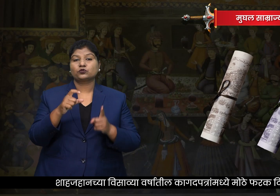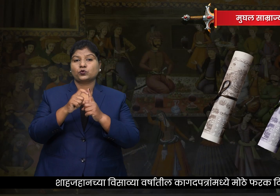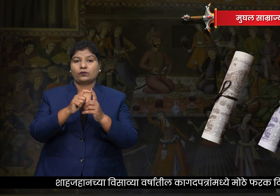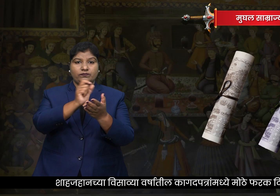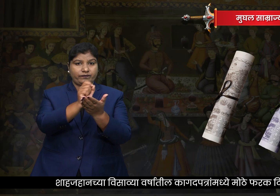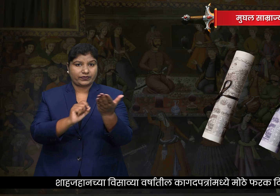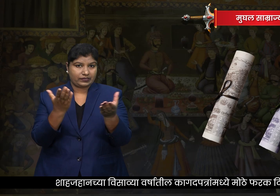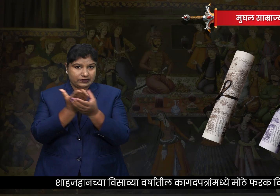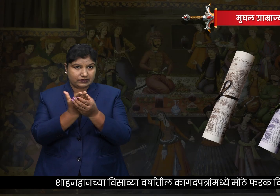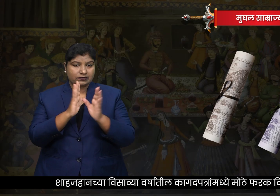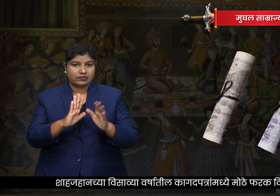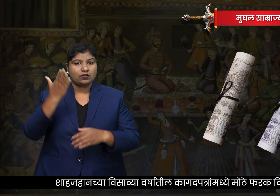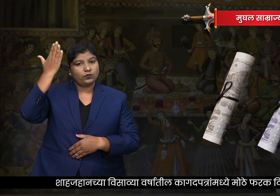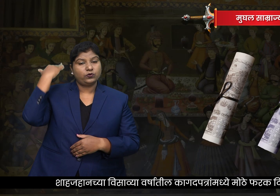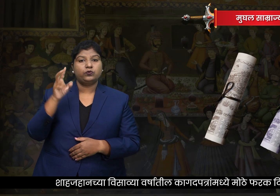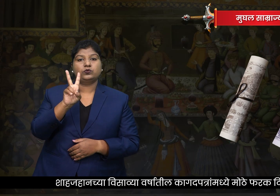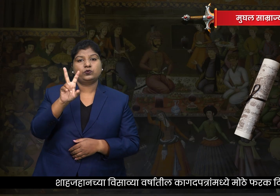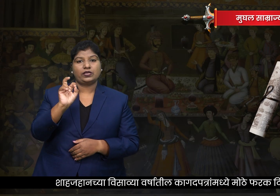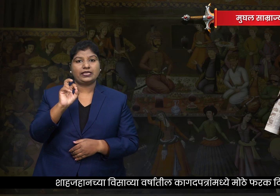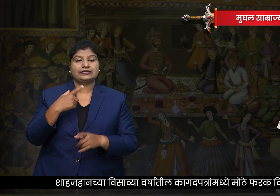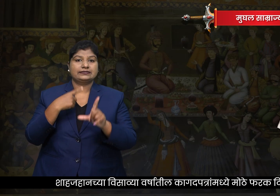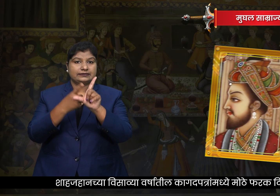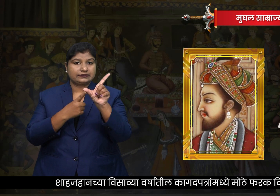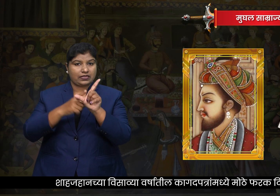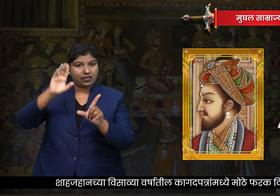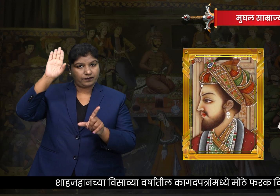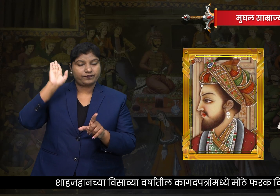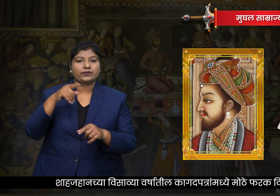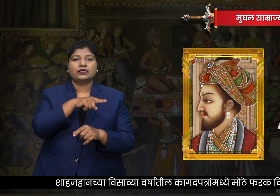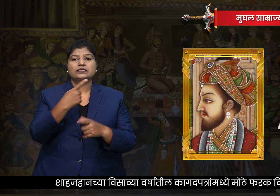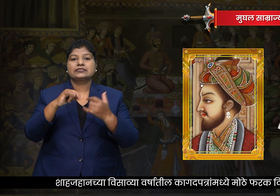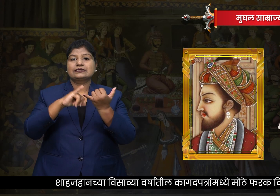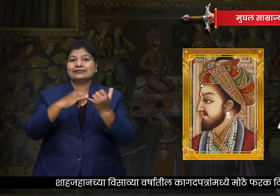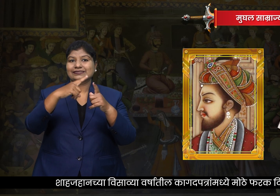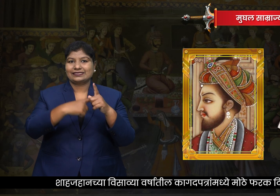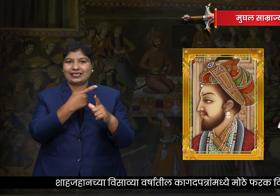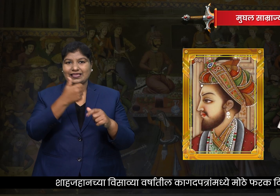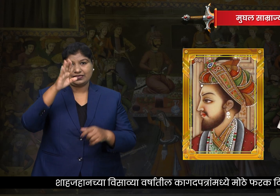शहाजहानच्या 20व्या वर्षातील कागदपत्रामध्ये मोठे फरक दिसून येतात.